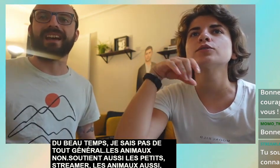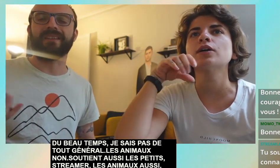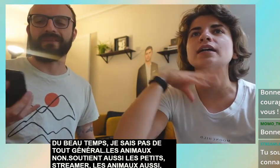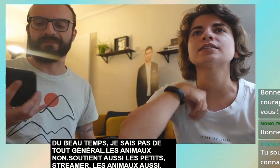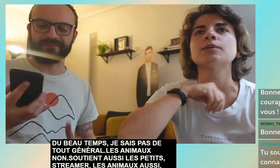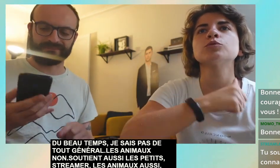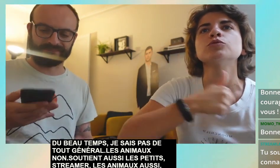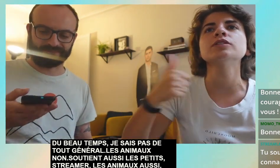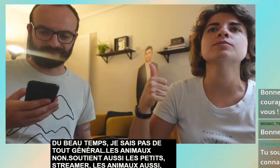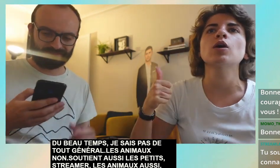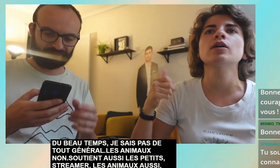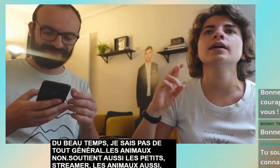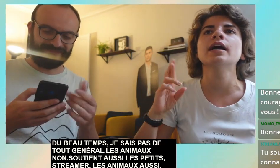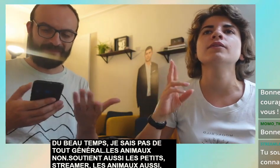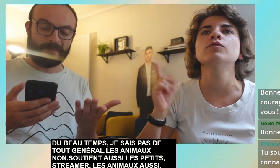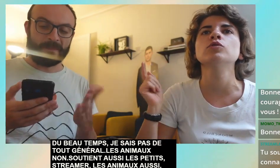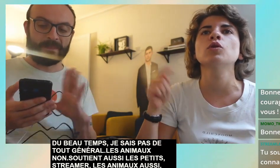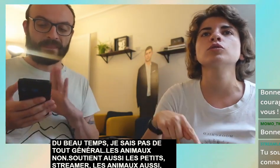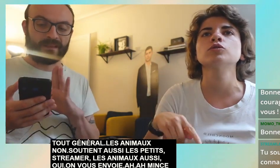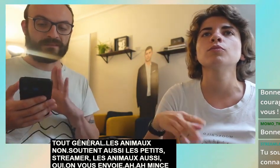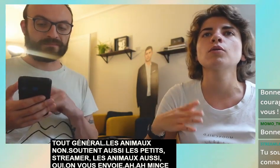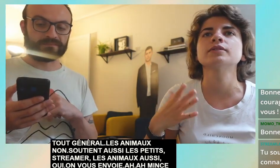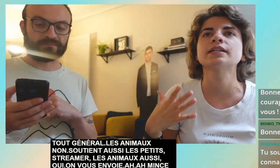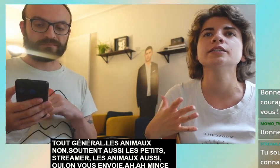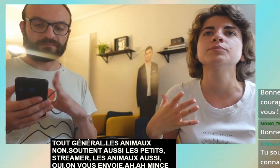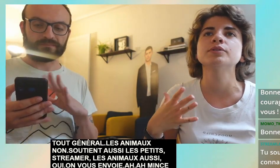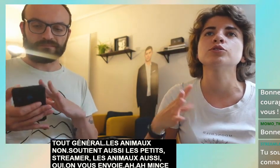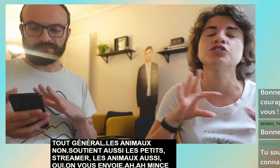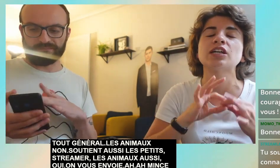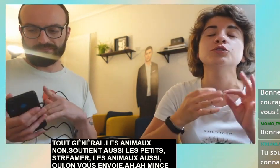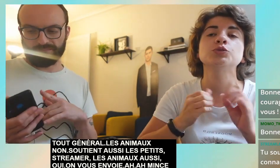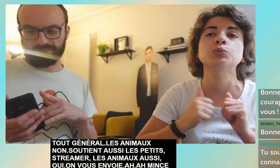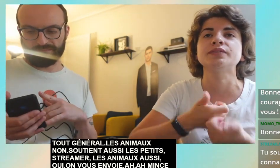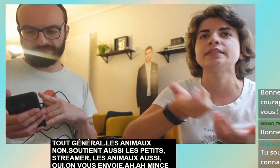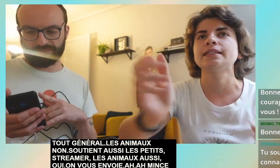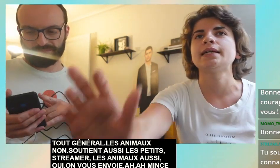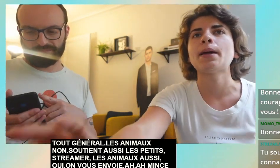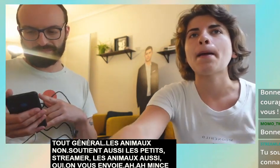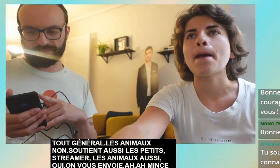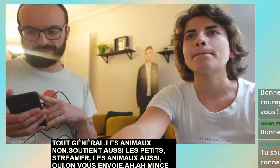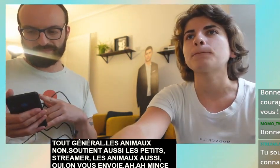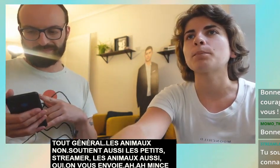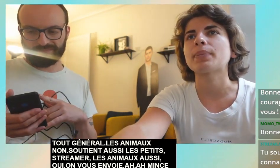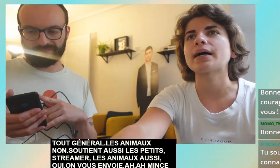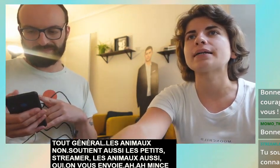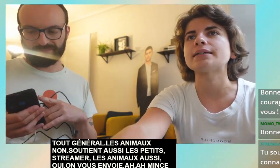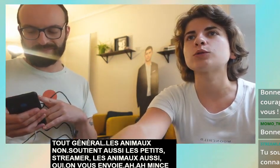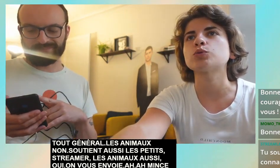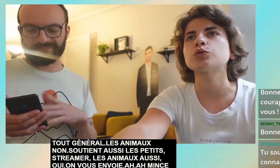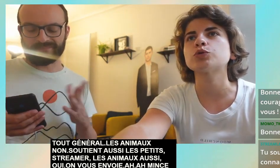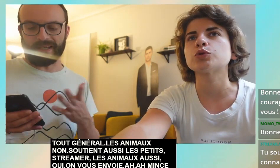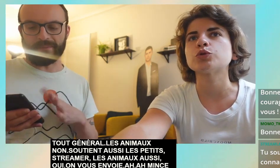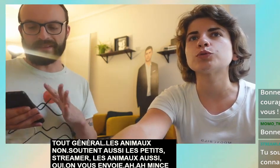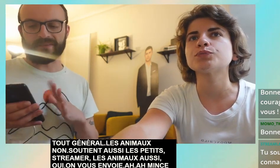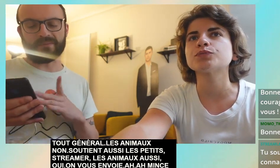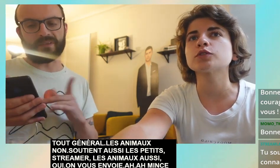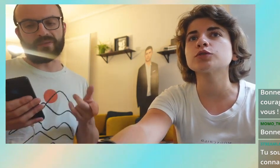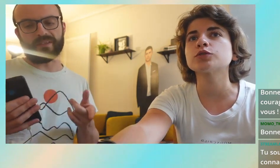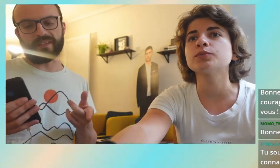Alors. accepte uniquement les rêves venant de membres d'équipe et de chaînes suivies. Ben, écoute, Ben après, sinon, moi j'aurais. Mais